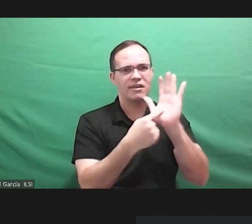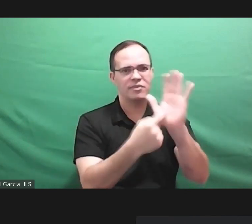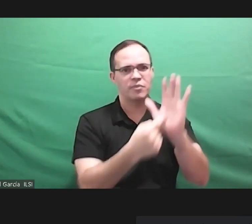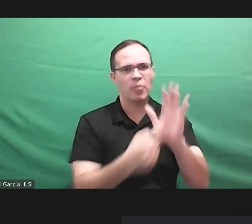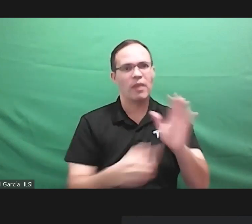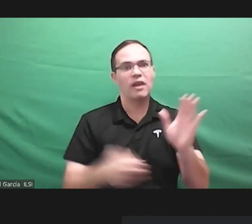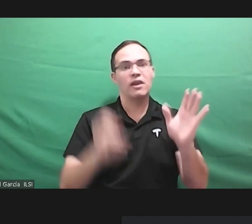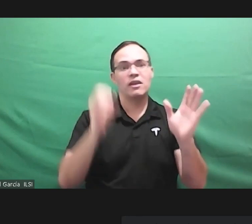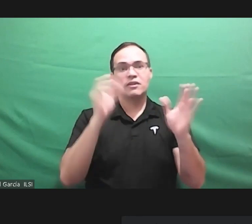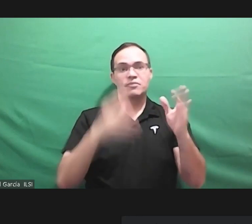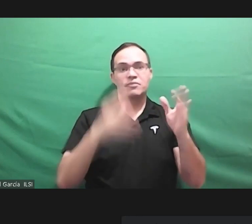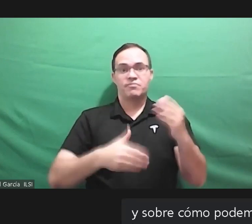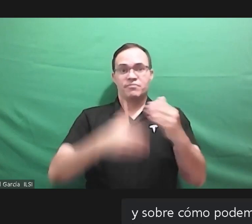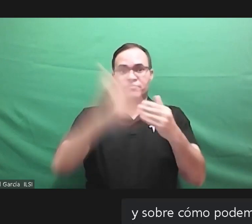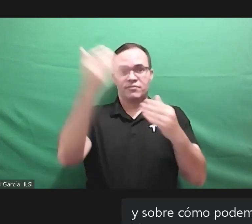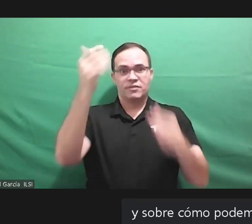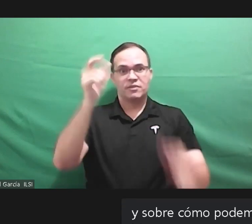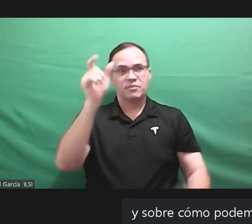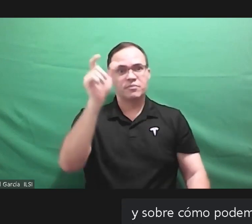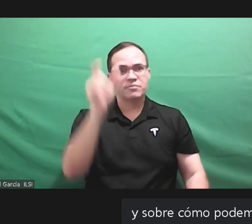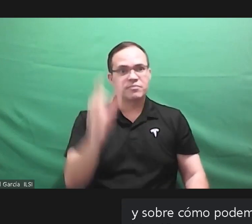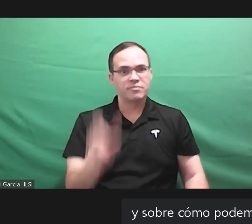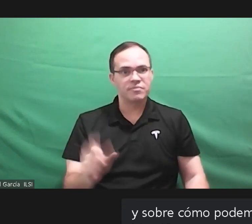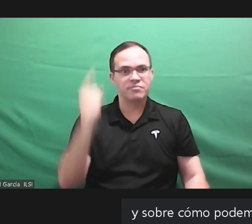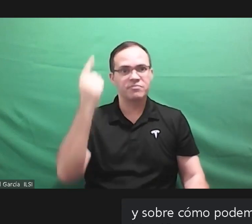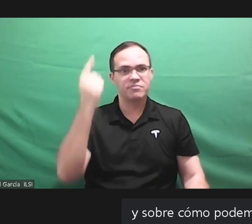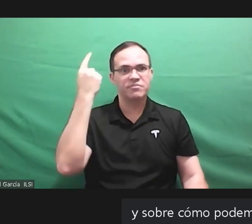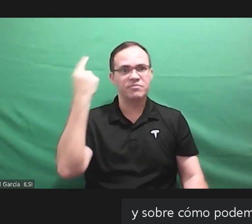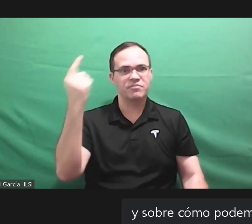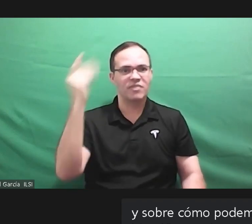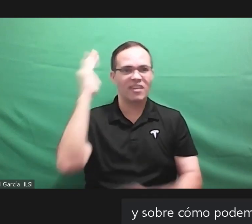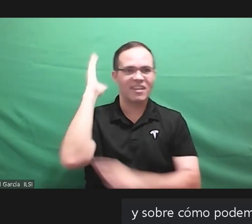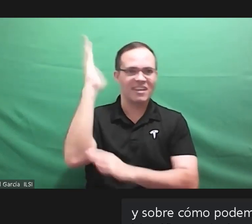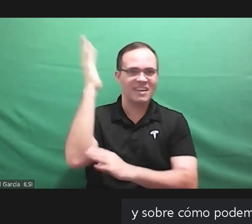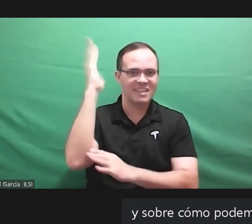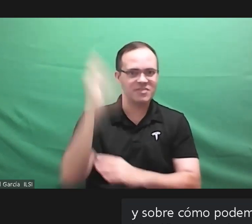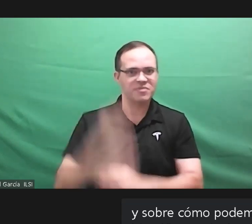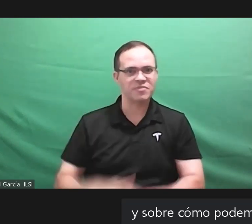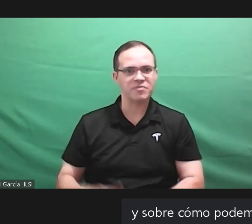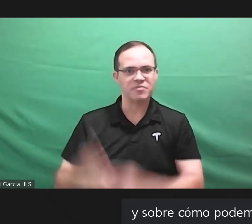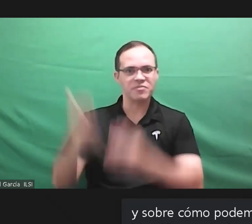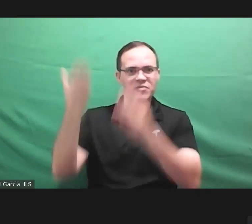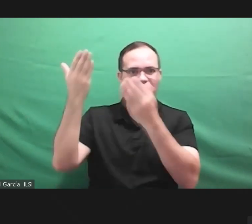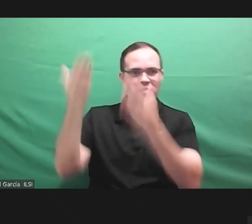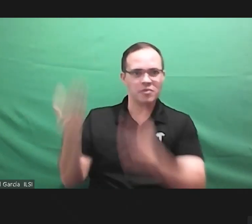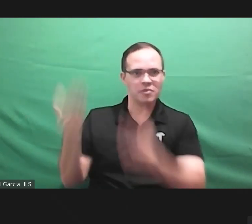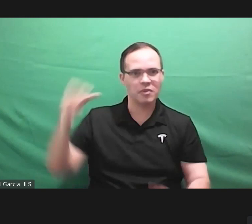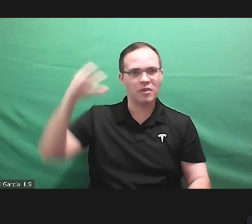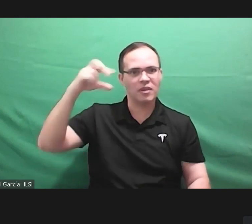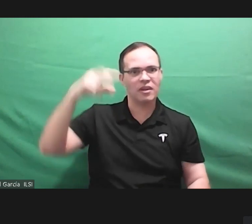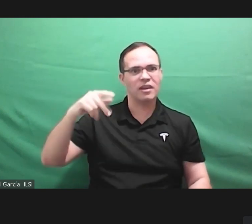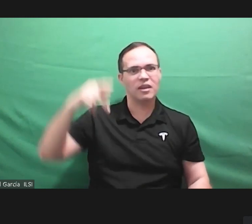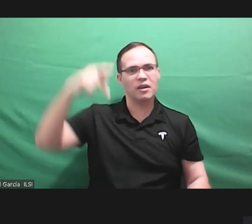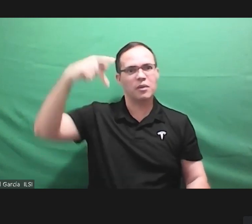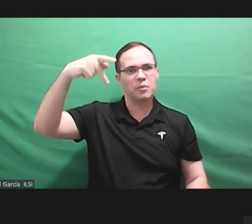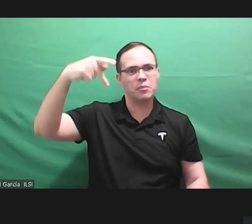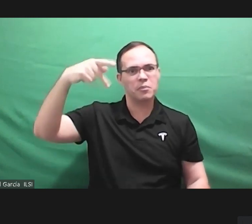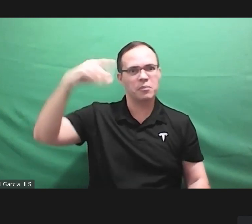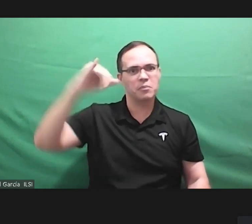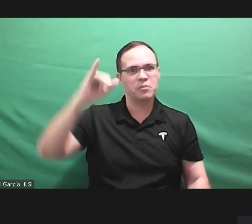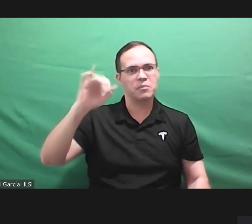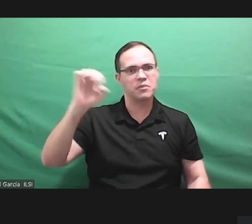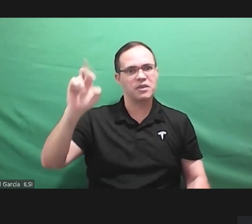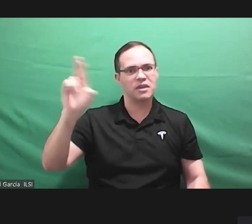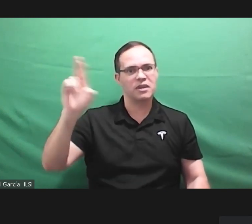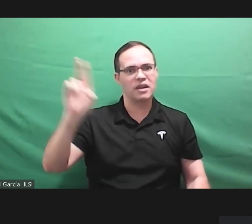pasar a nuestro primer panelista. Él es Pierrick Corbella. Sí, muy